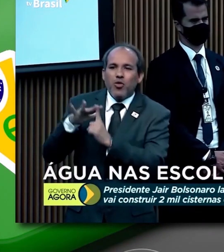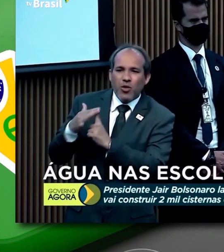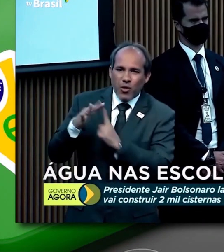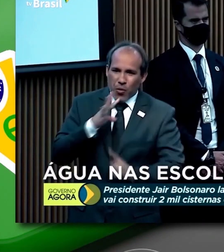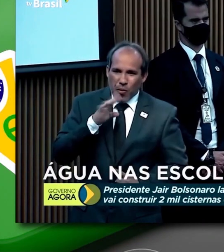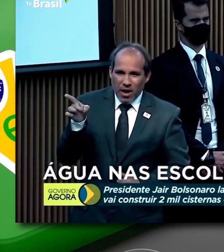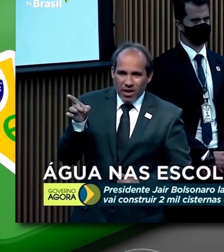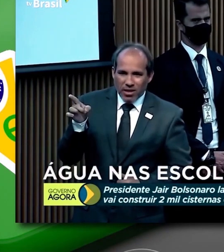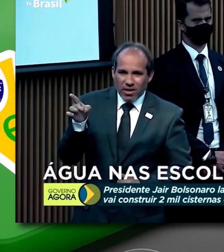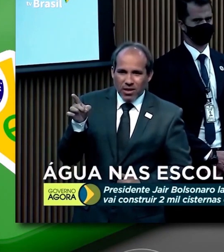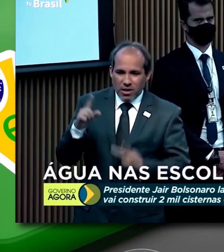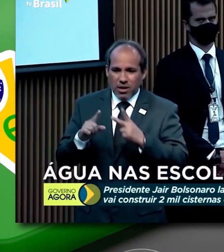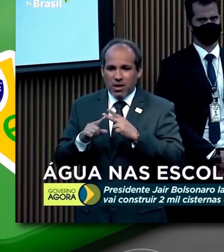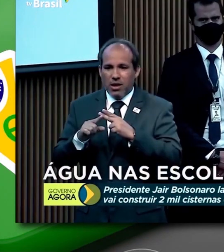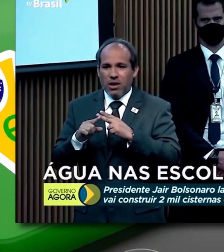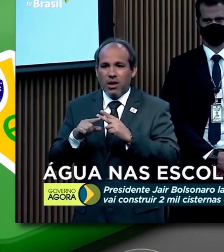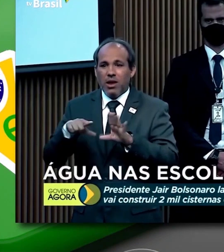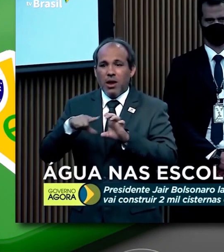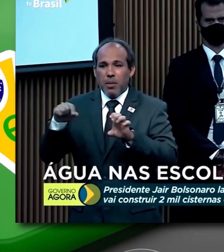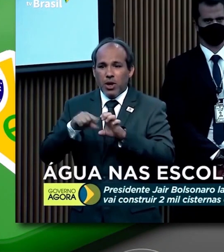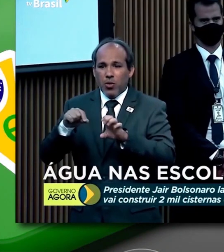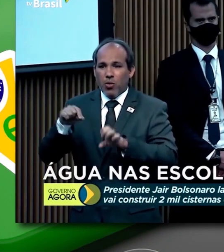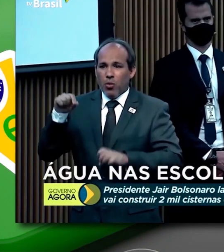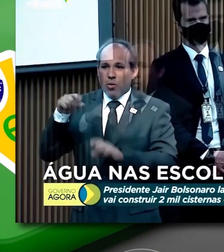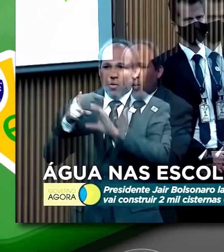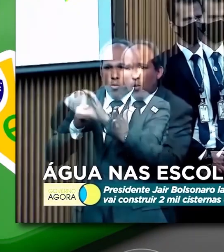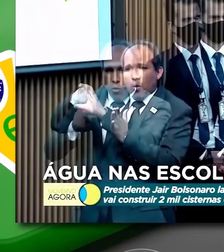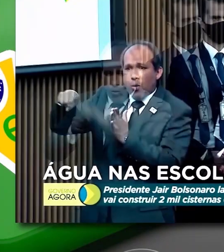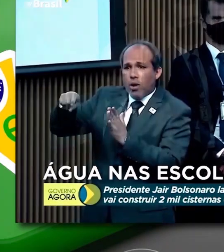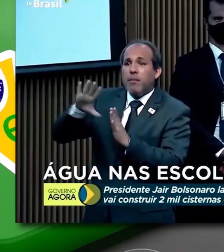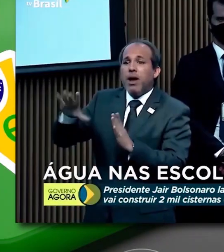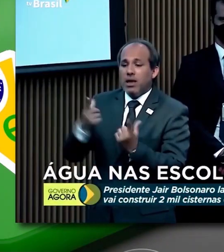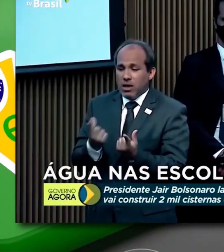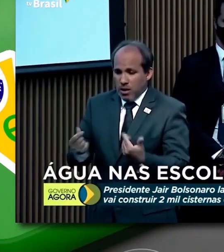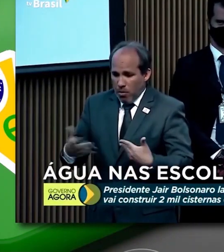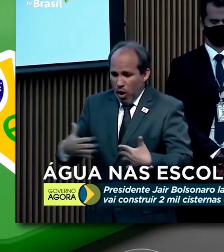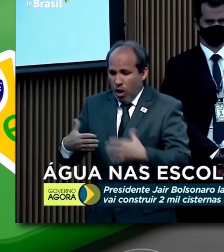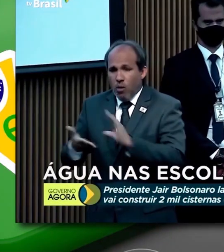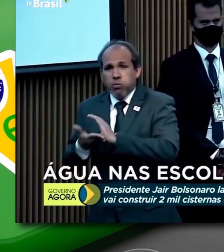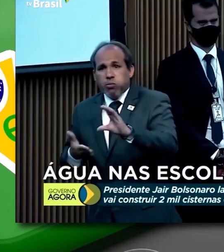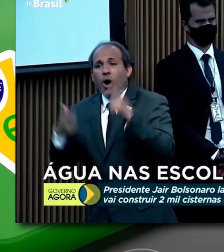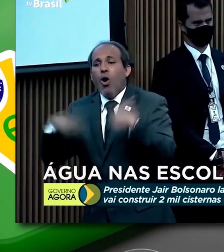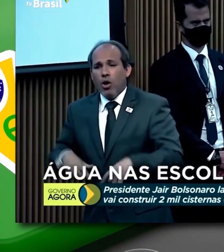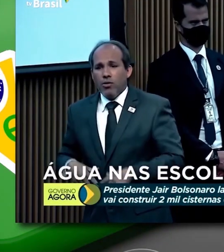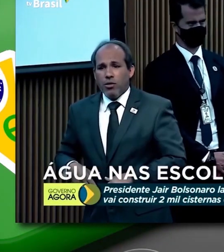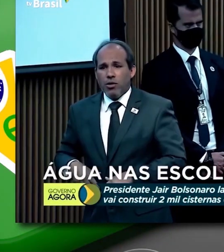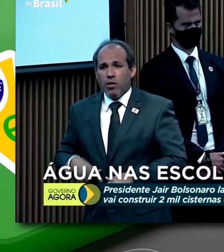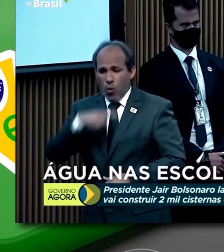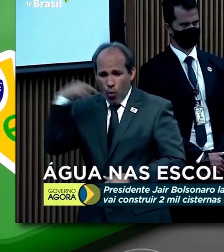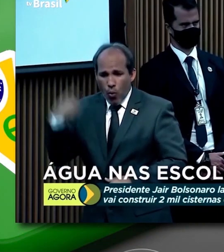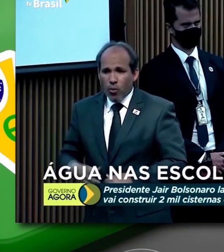algum emprego eu tô comunista em alguns querem que aumente a carga tributária